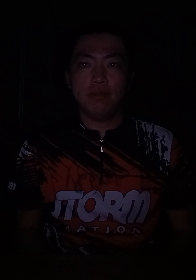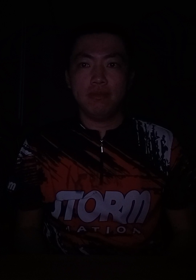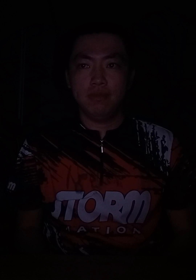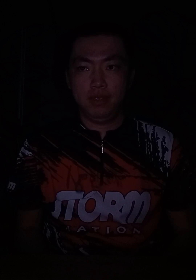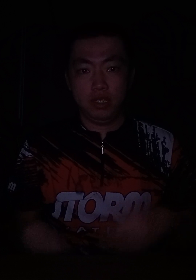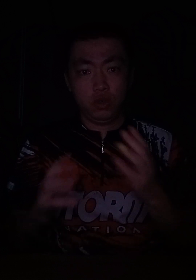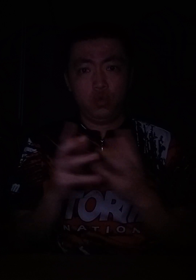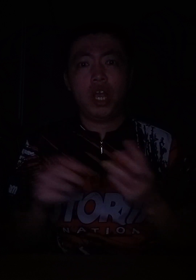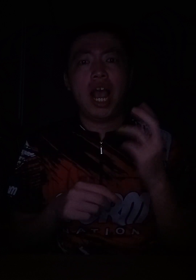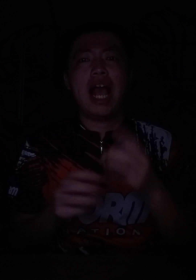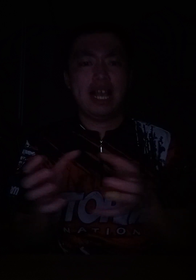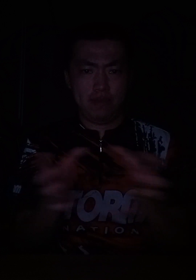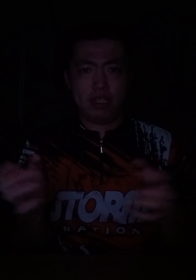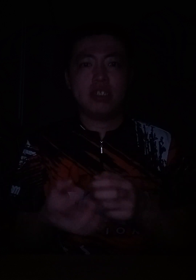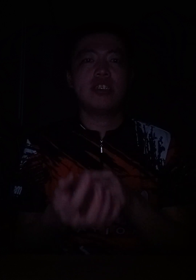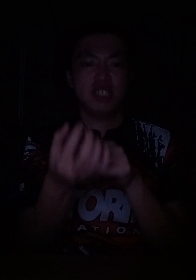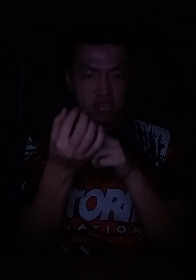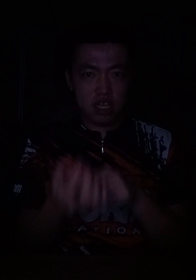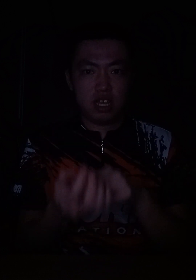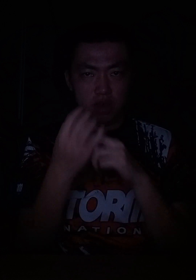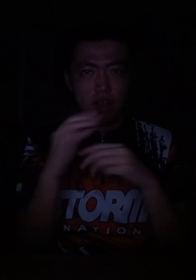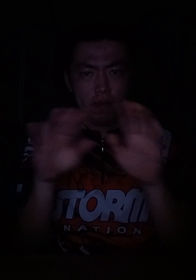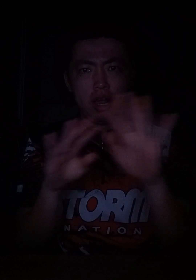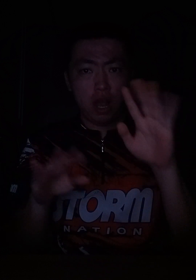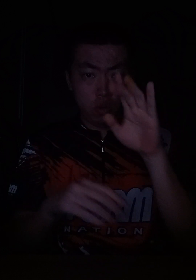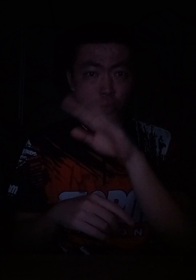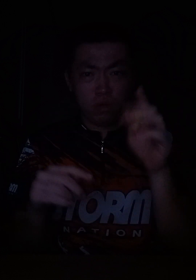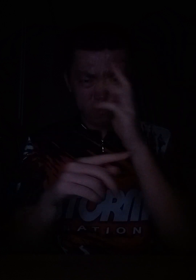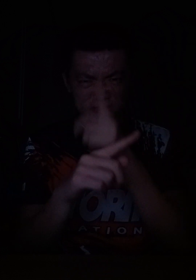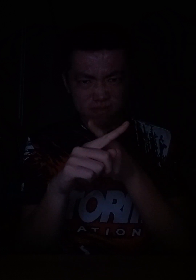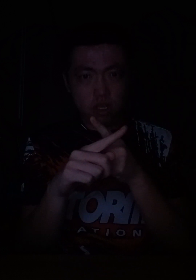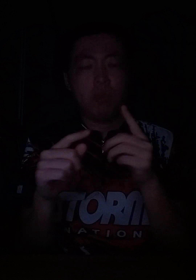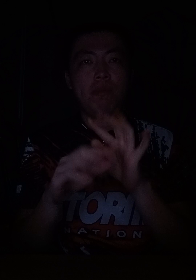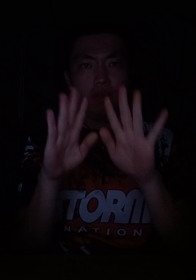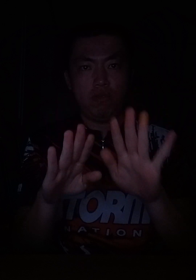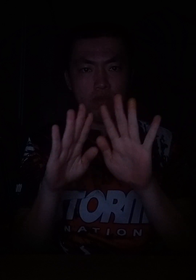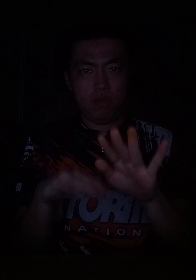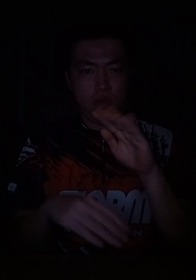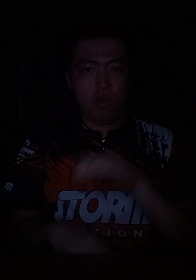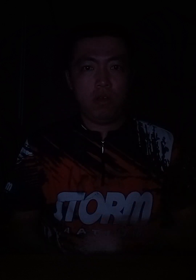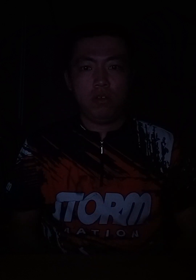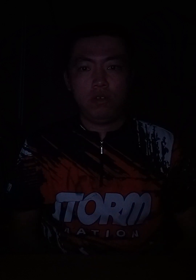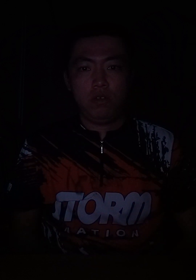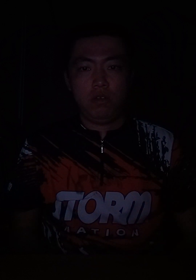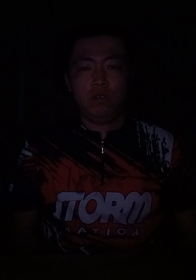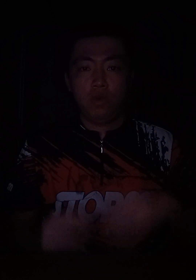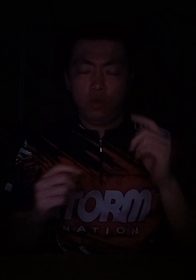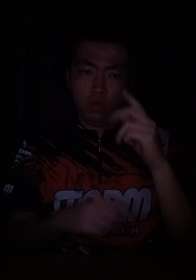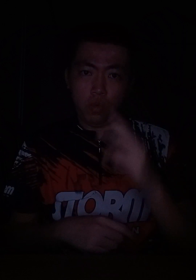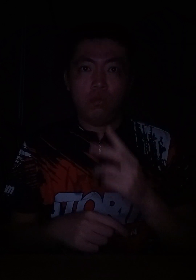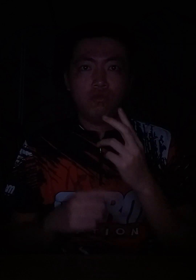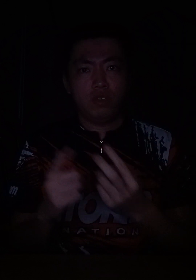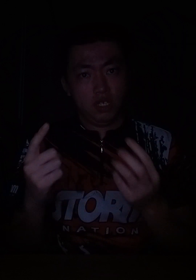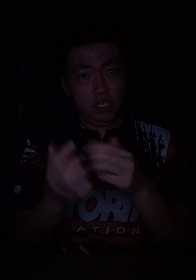서울 서대문구의 한 아파트 승강기 앞에 접근 금지 팻말이 놓였습니다. 어제 오후 승강기 통로